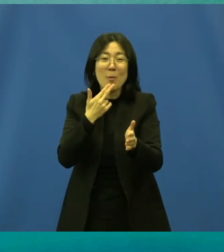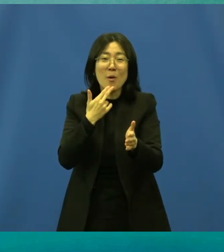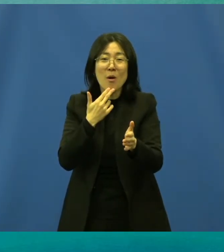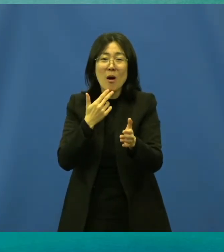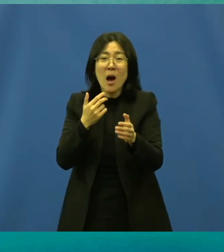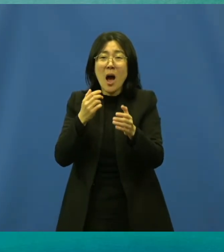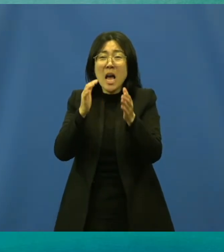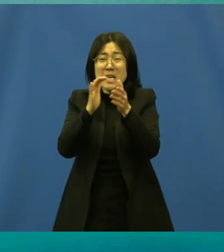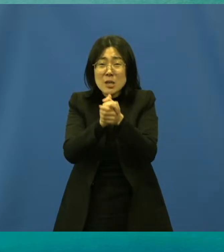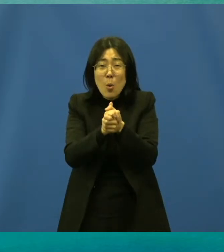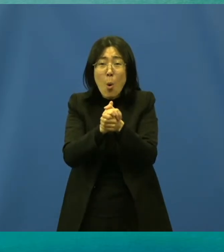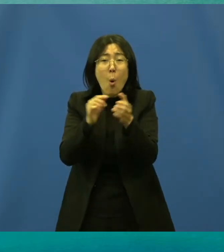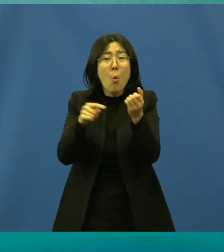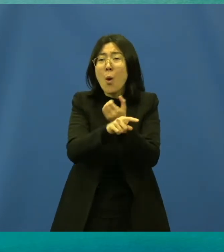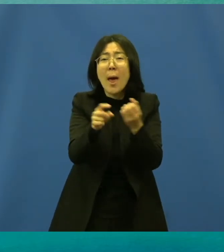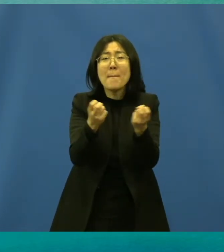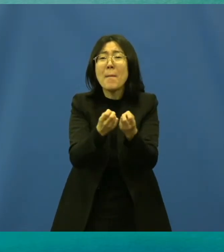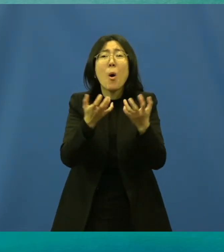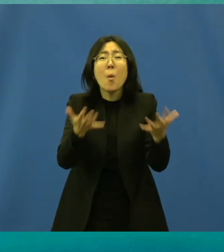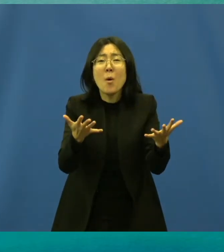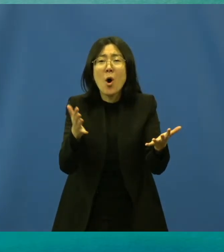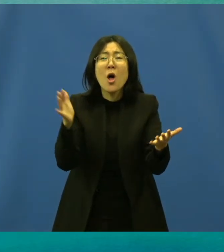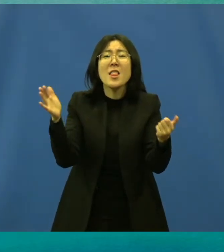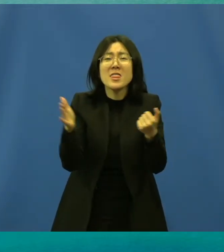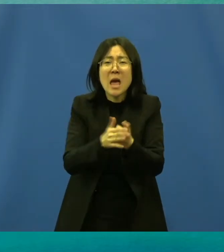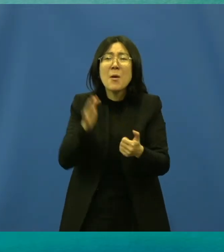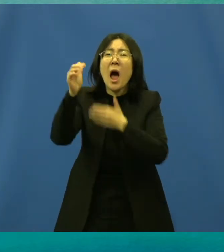고난 중에 기도를 배운 사람은 축복입니다.